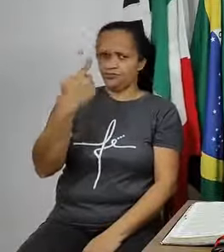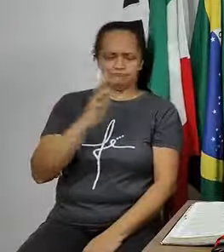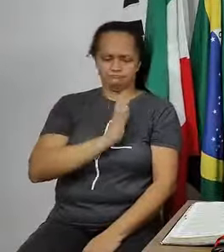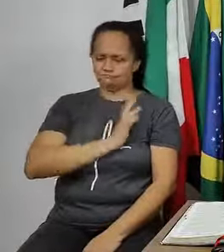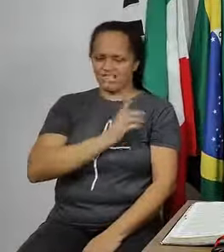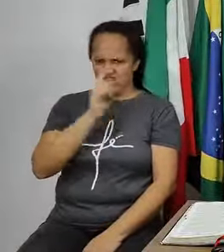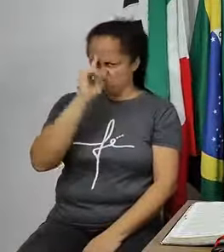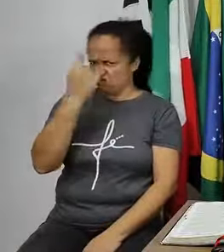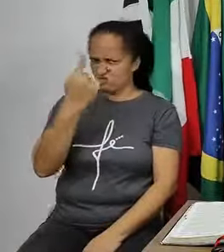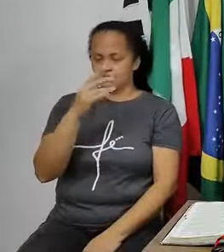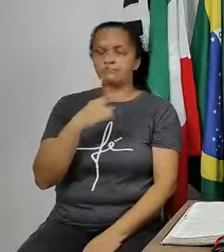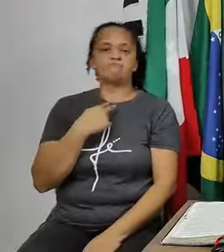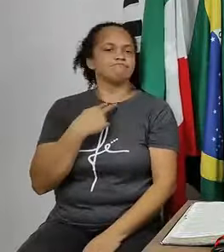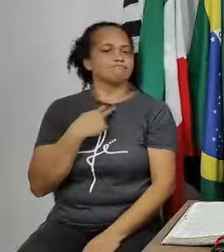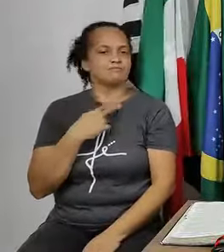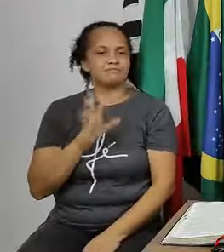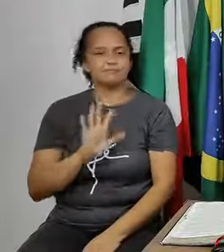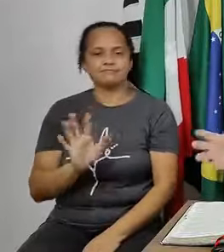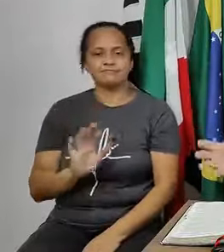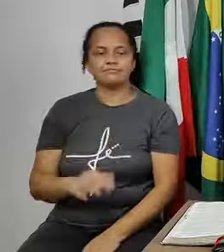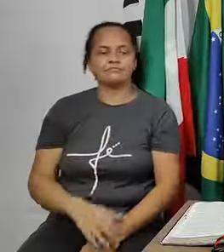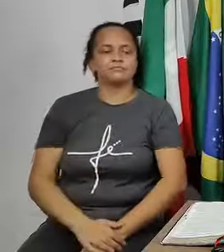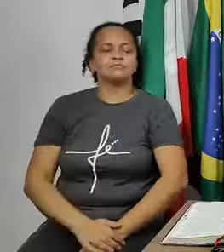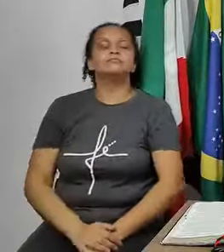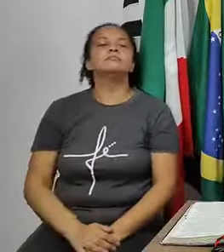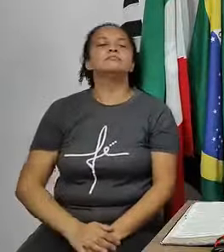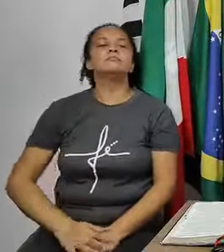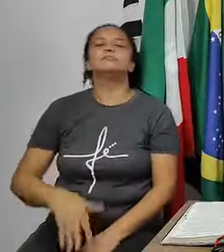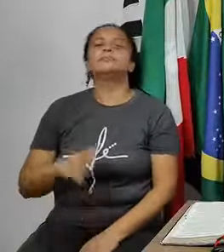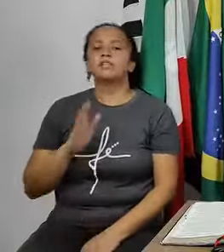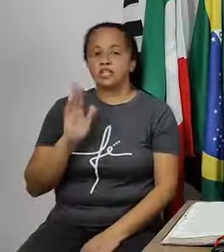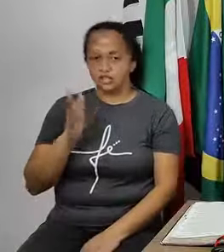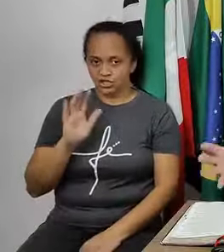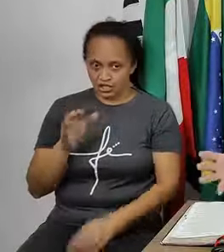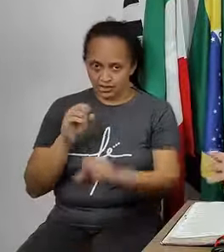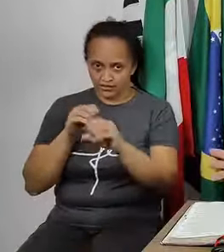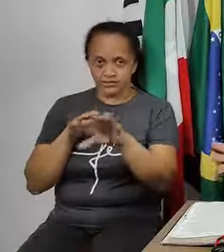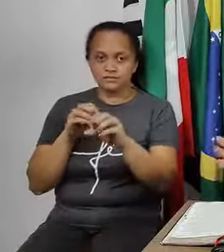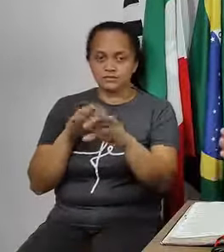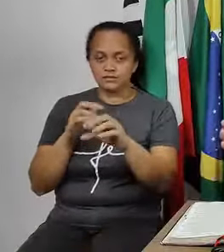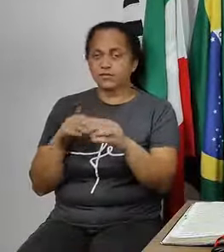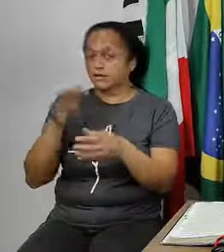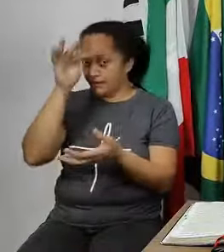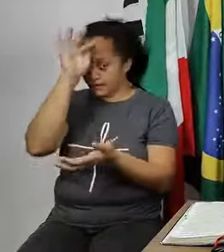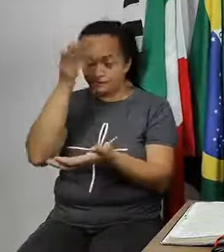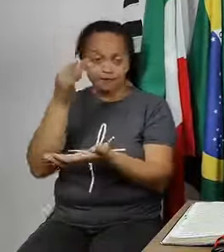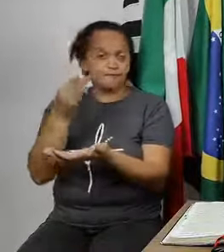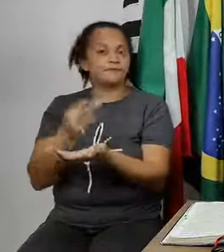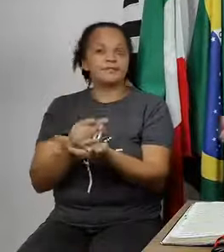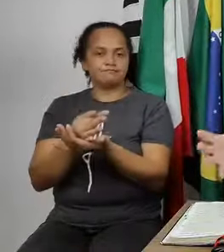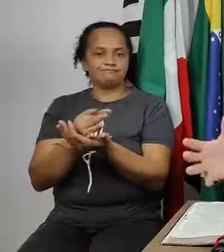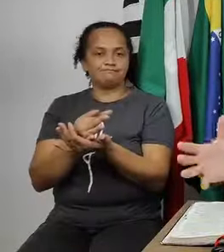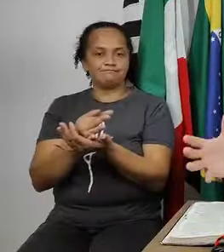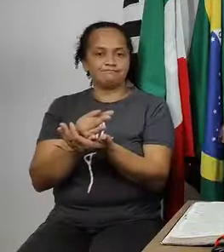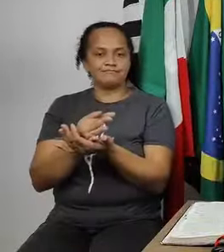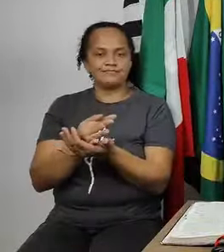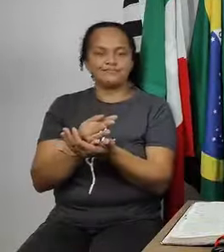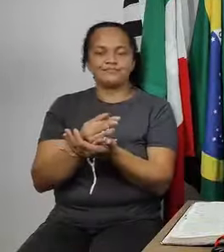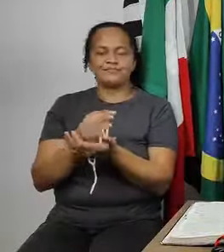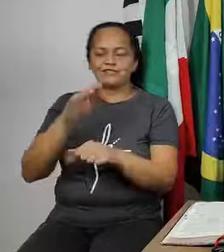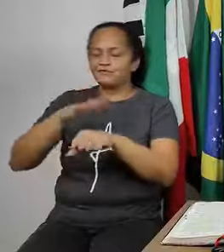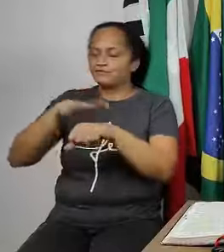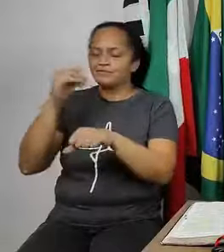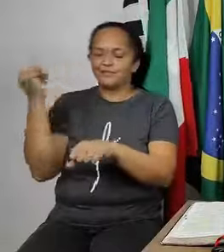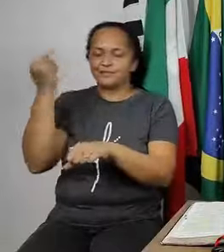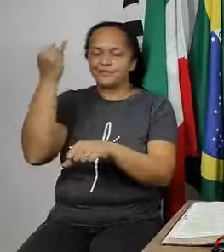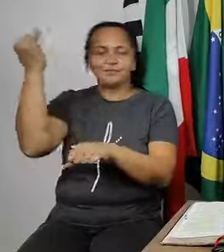11, 24. Então, como nós falamos, o assunto fé é o assunto mais importante